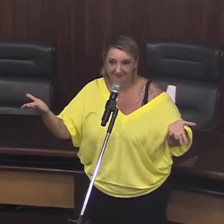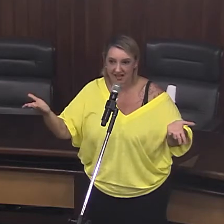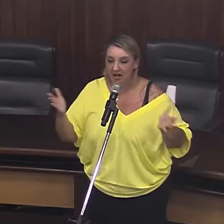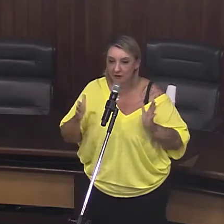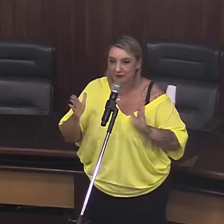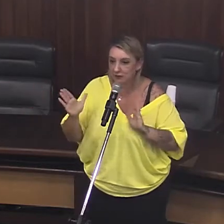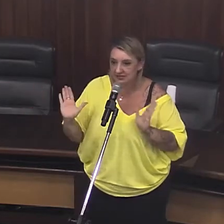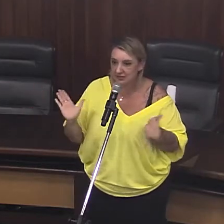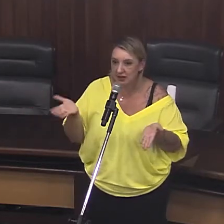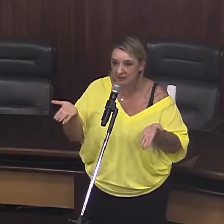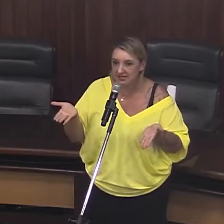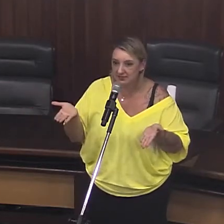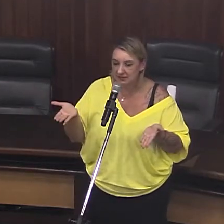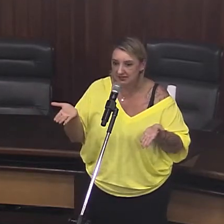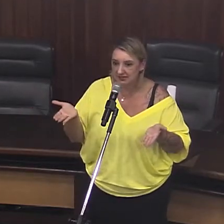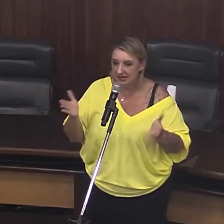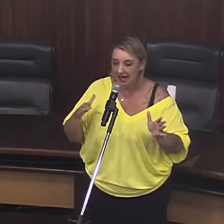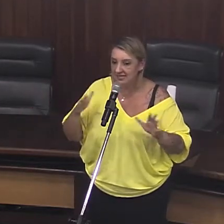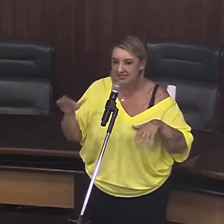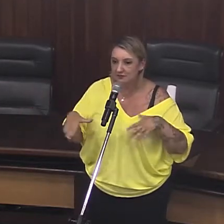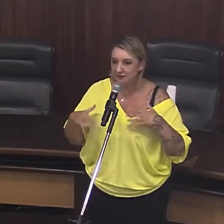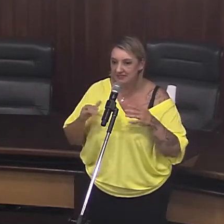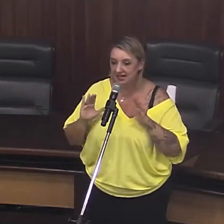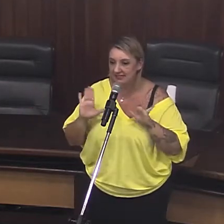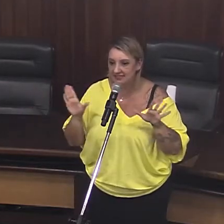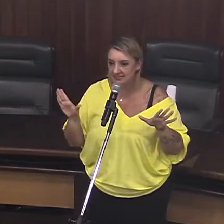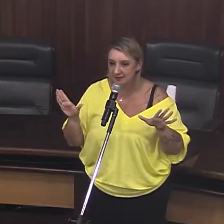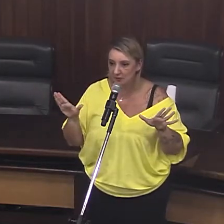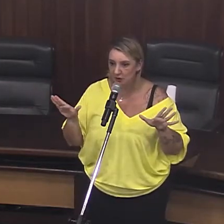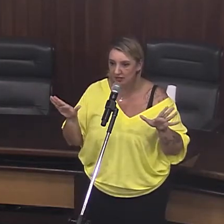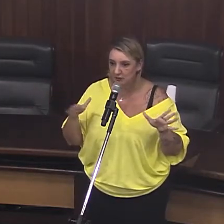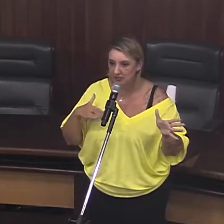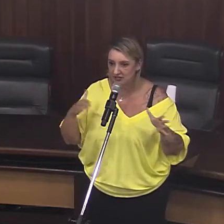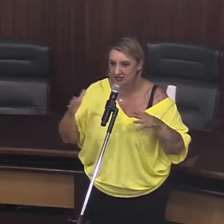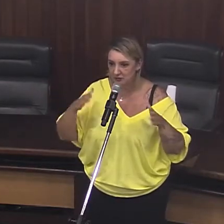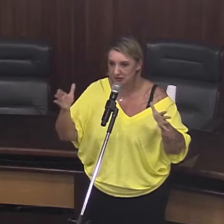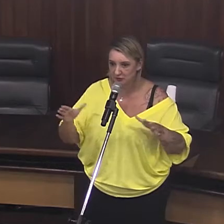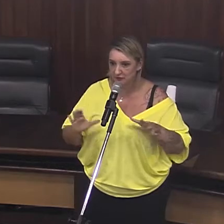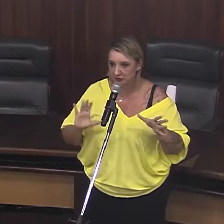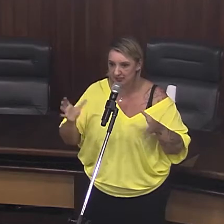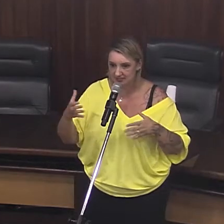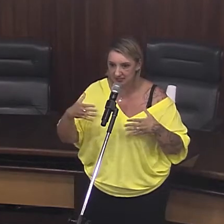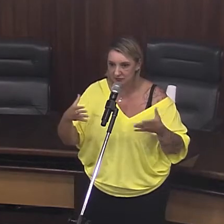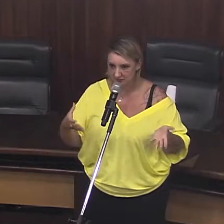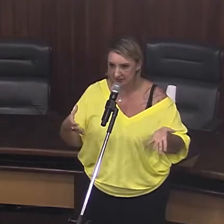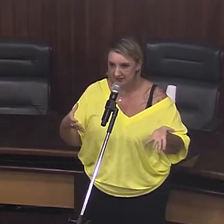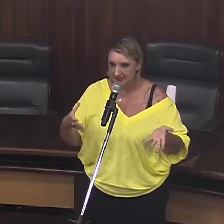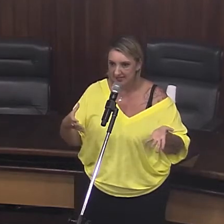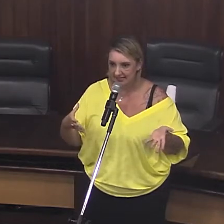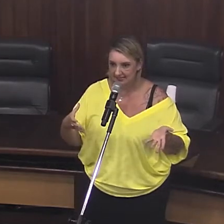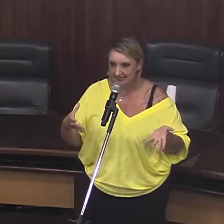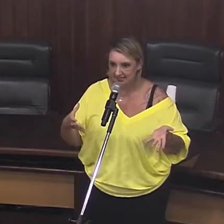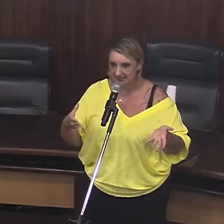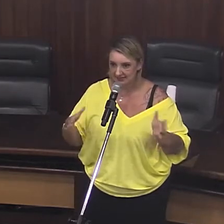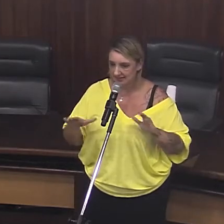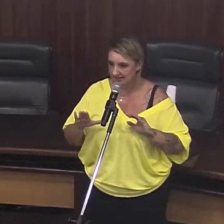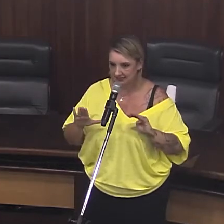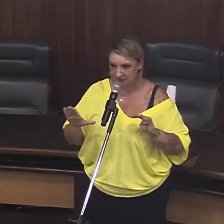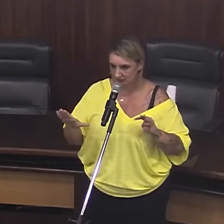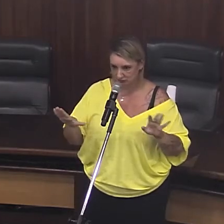A configuração é a mesma. Aí você não fez nada estrambólico que tirou a configuração da letra. Tá? Então, tá